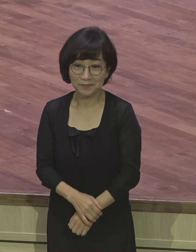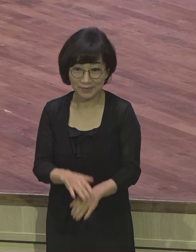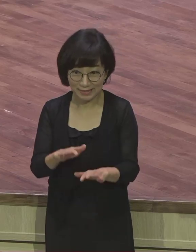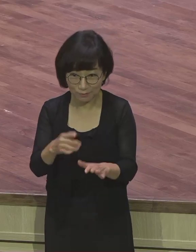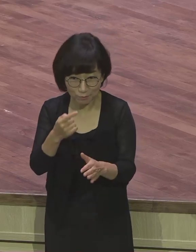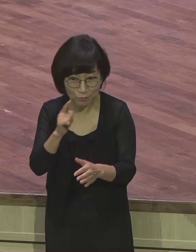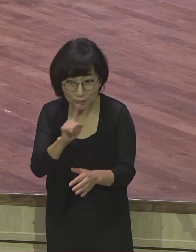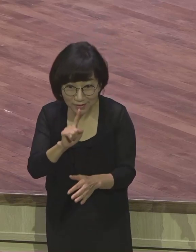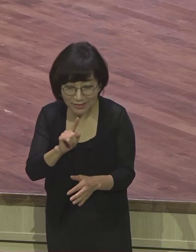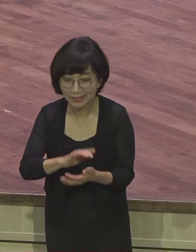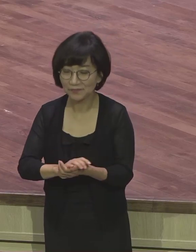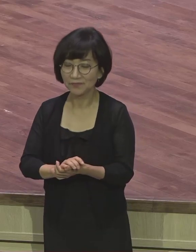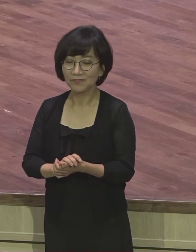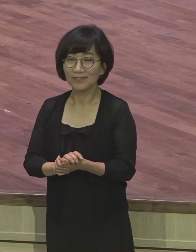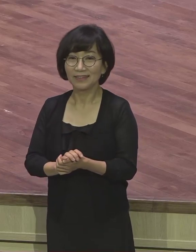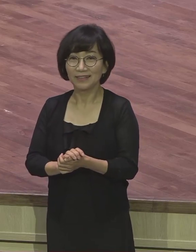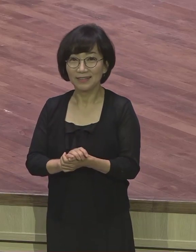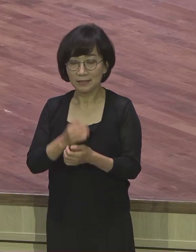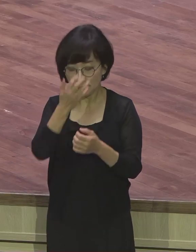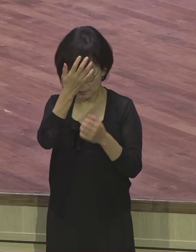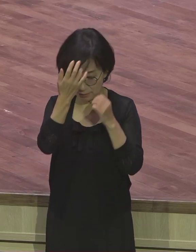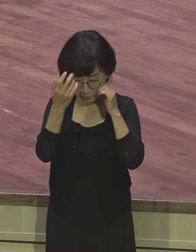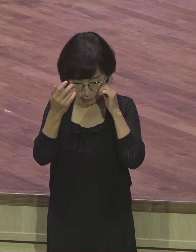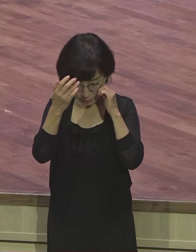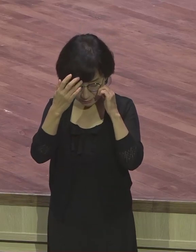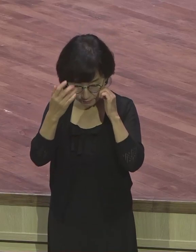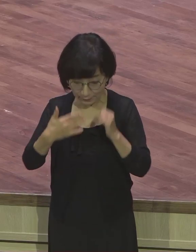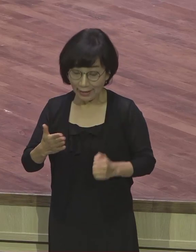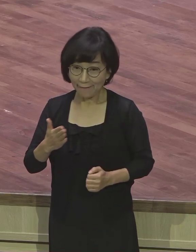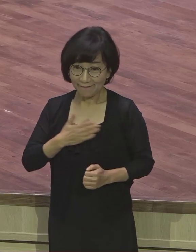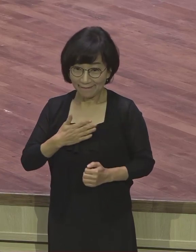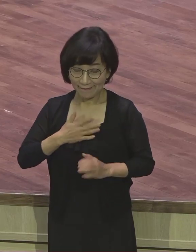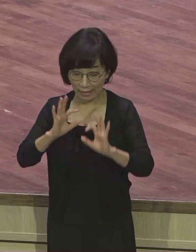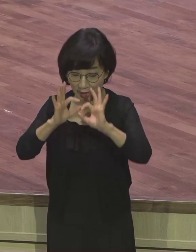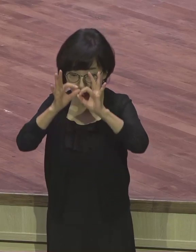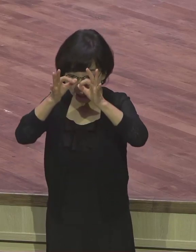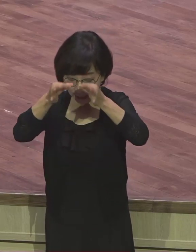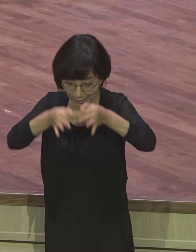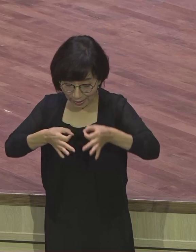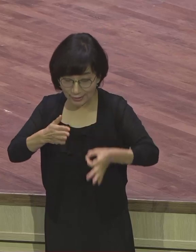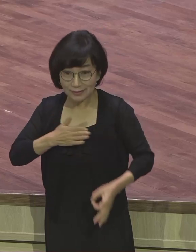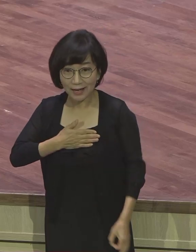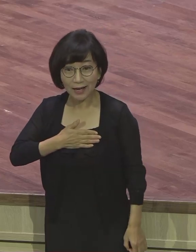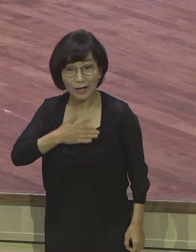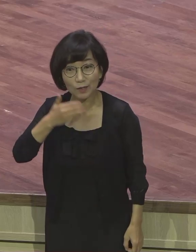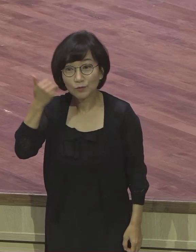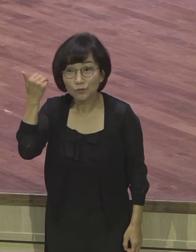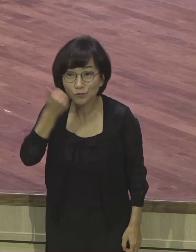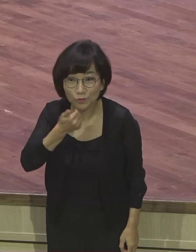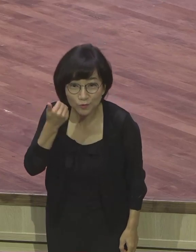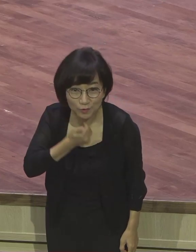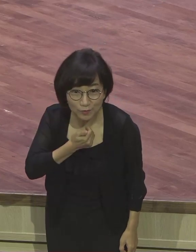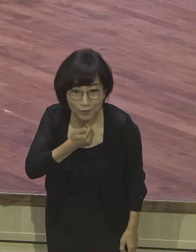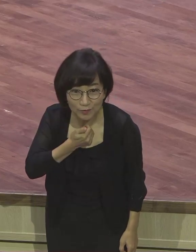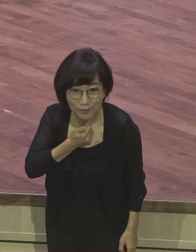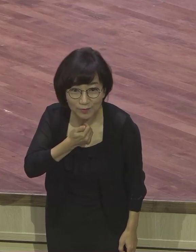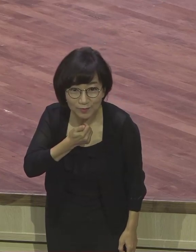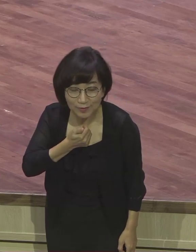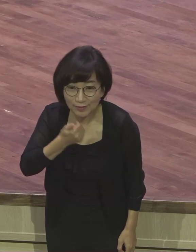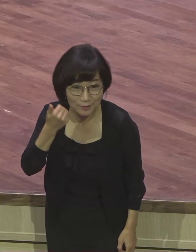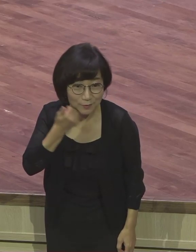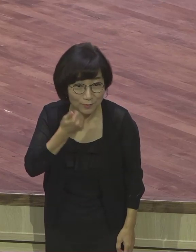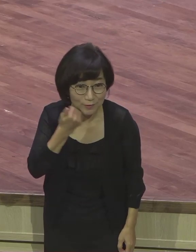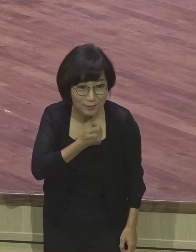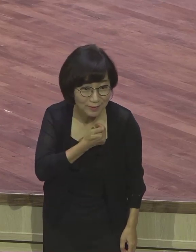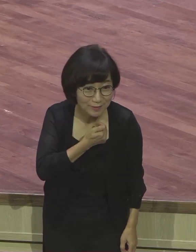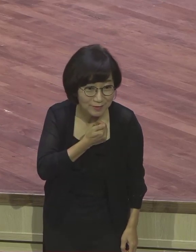쉽게 표현하면 자기가 누구인지를 제대로 인식하지 못한다는 거예요. 자기가 누구인지를 인식하지